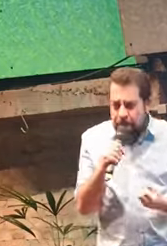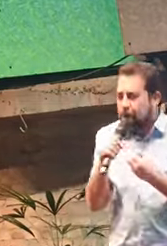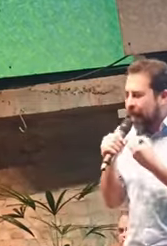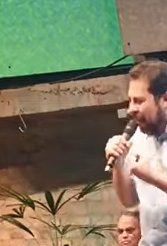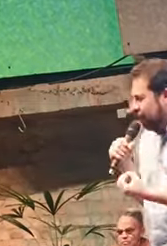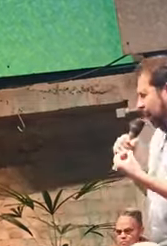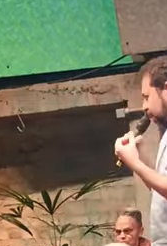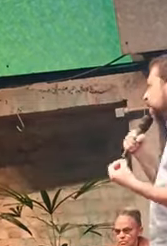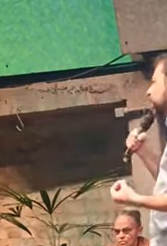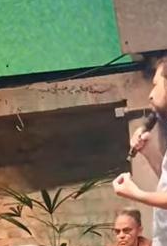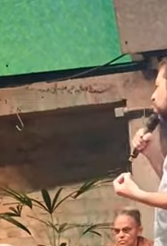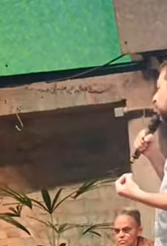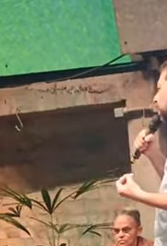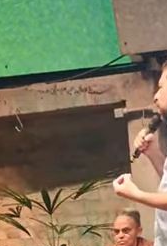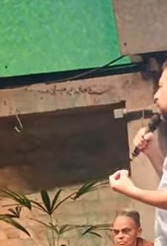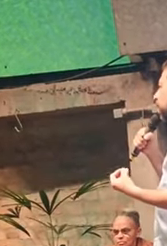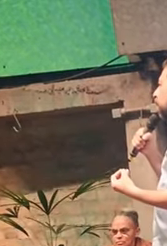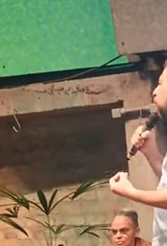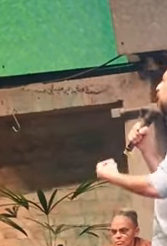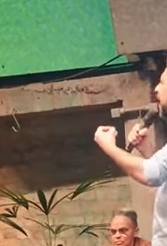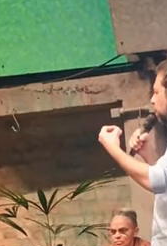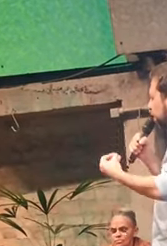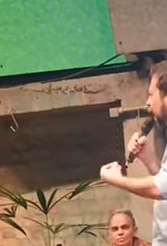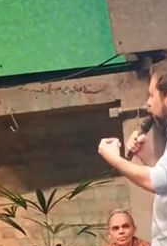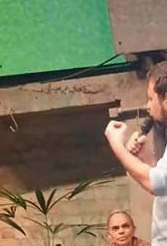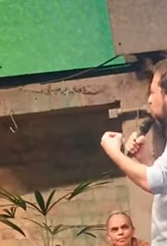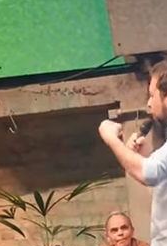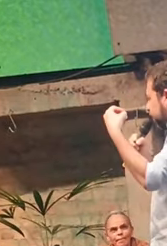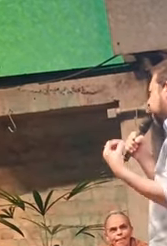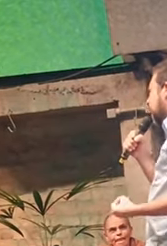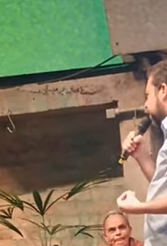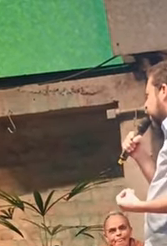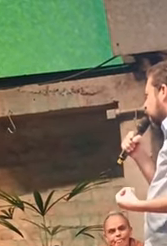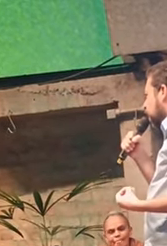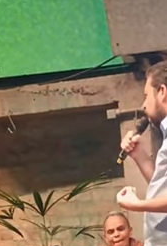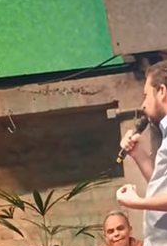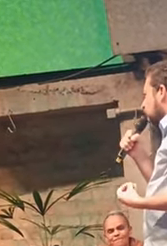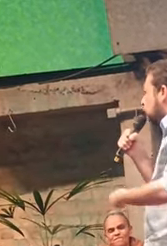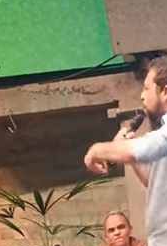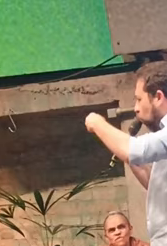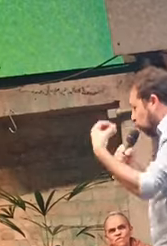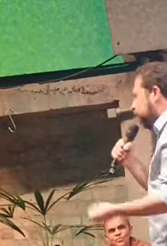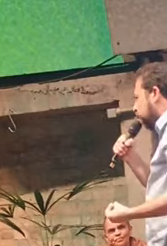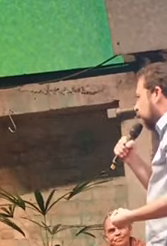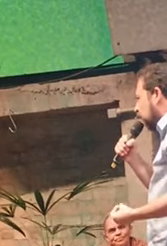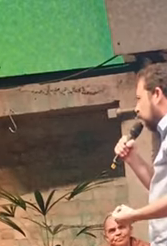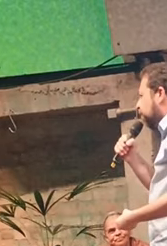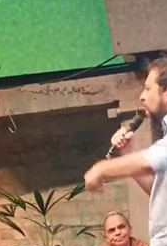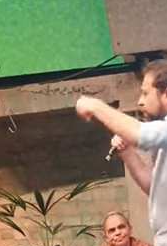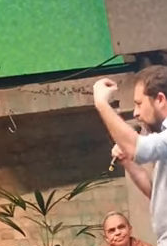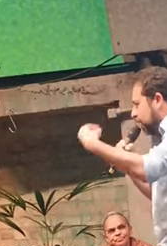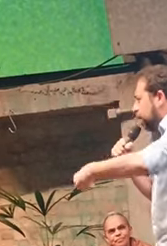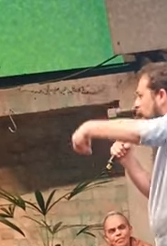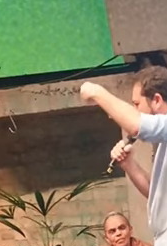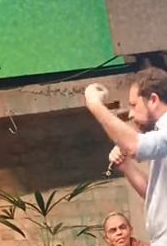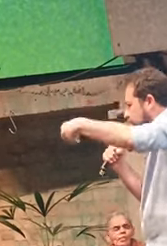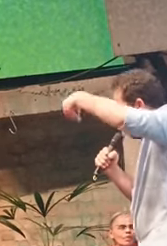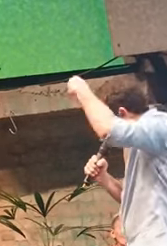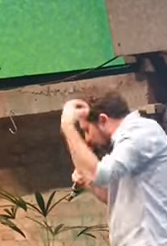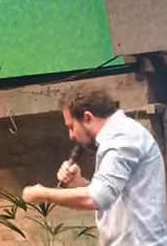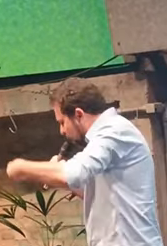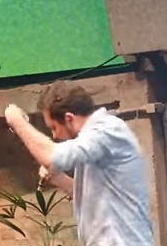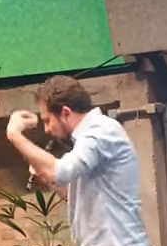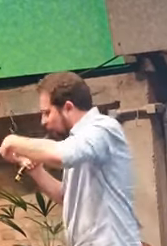Nós podemos pegar esse resíduo, compostagem, botar nos pátios de compostagem e produzir